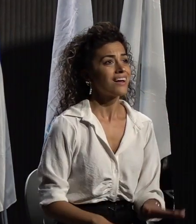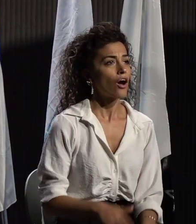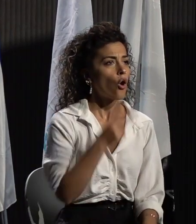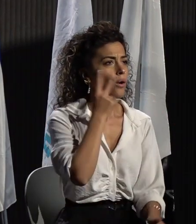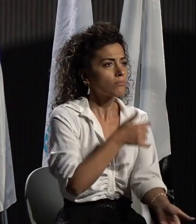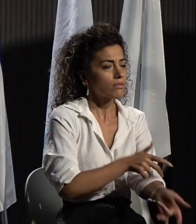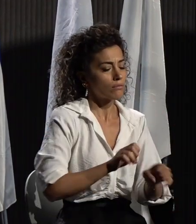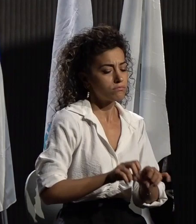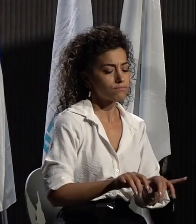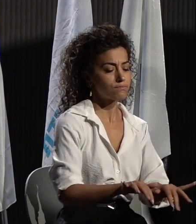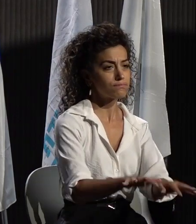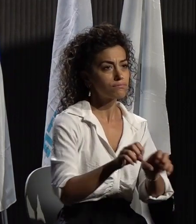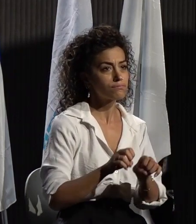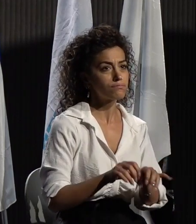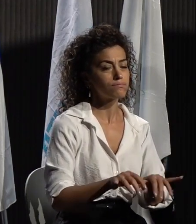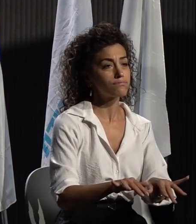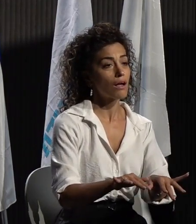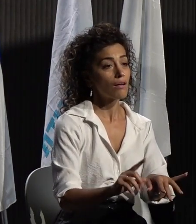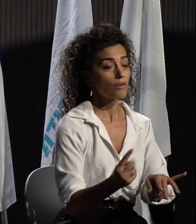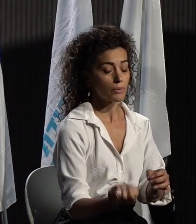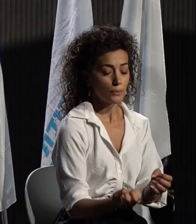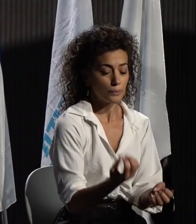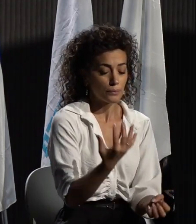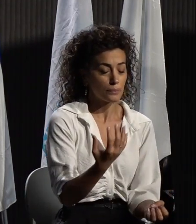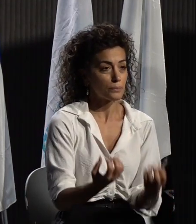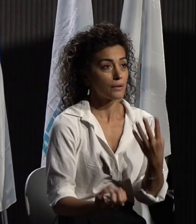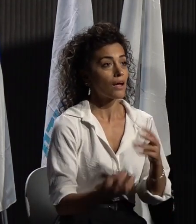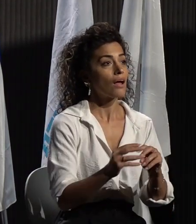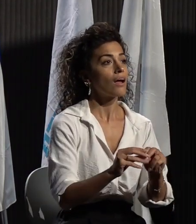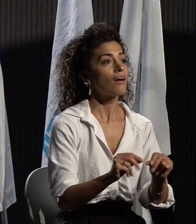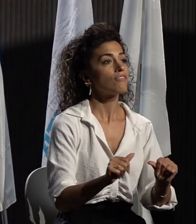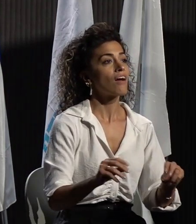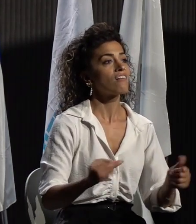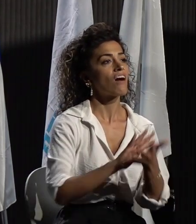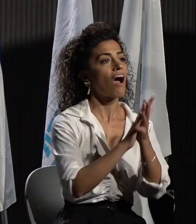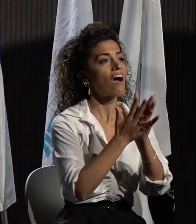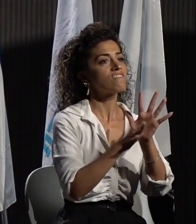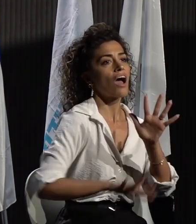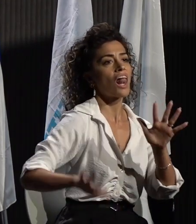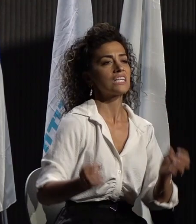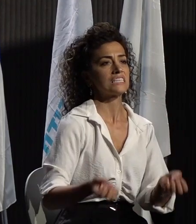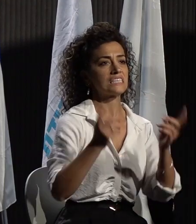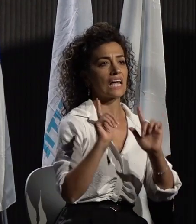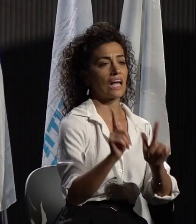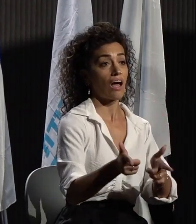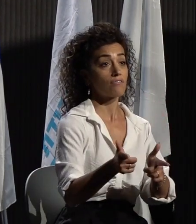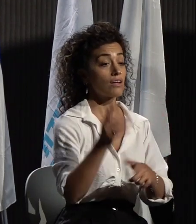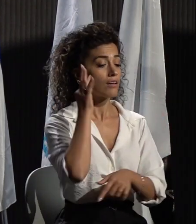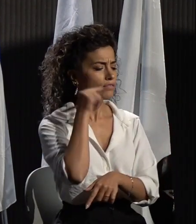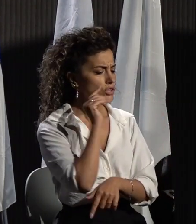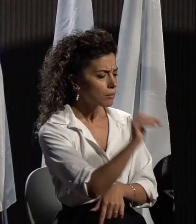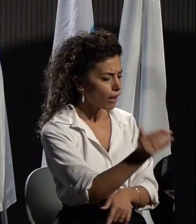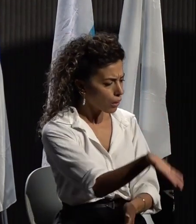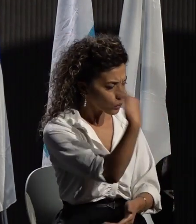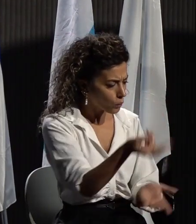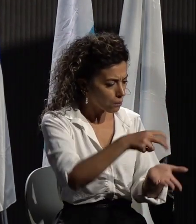דמו, את רגלי הכיסה שני, ויהי האפר שדה קרב, ובדברה אליו, קום